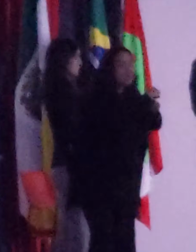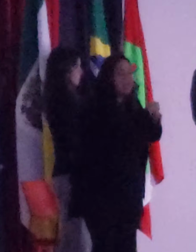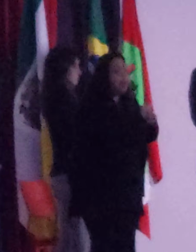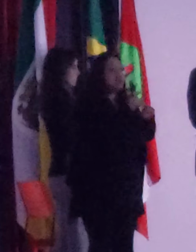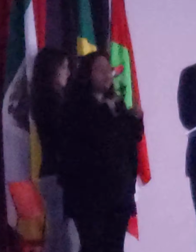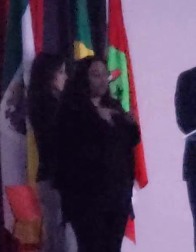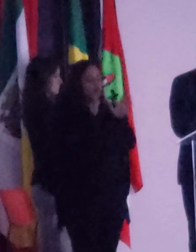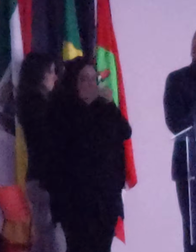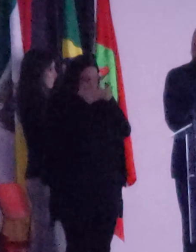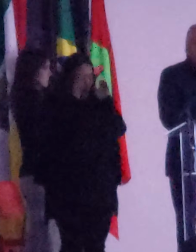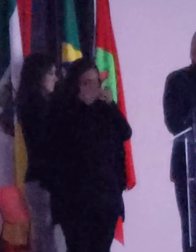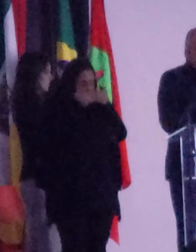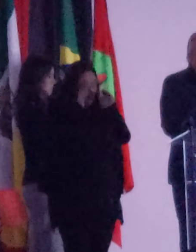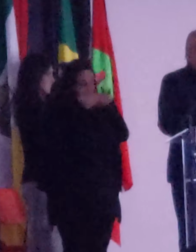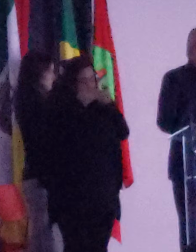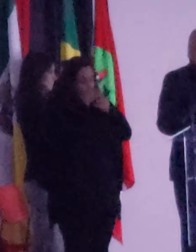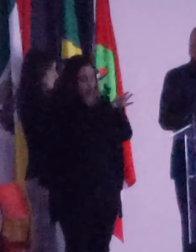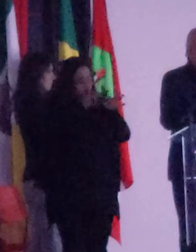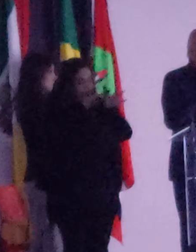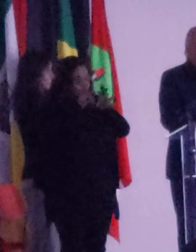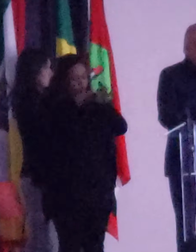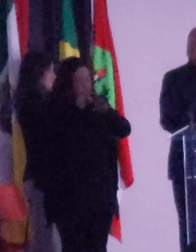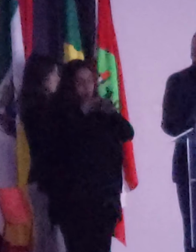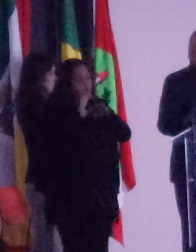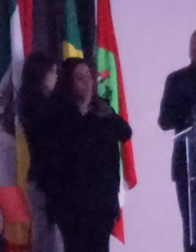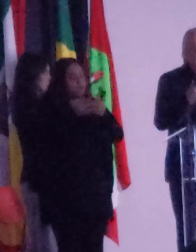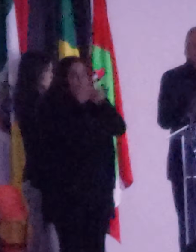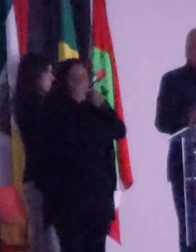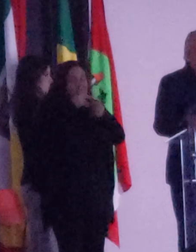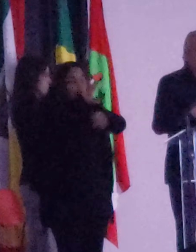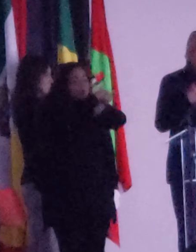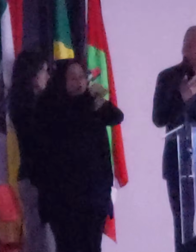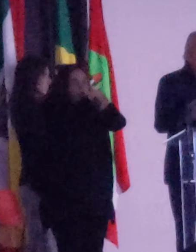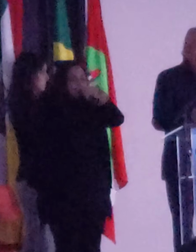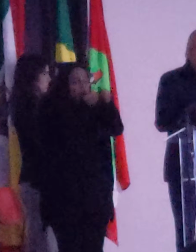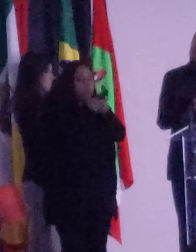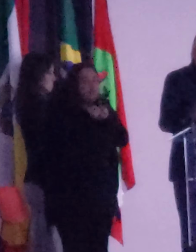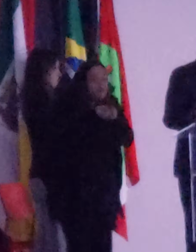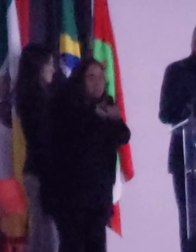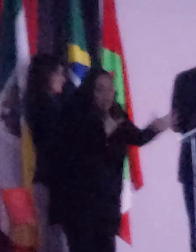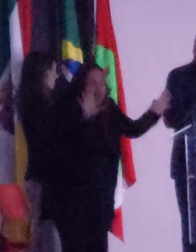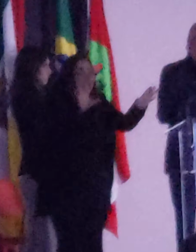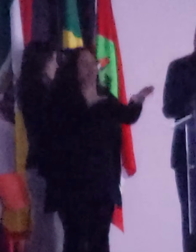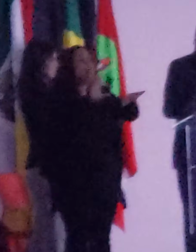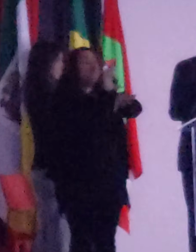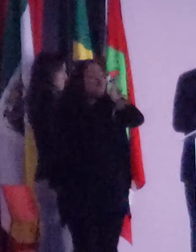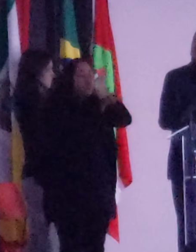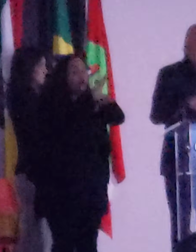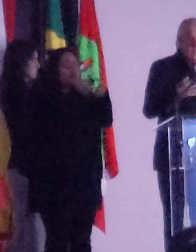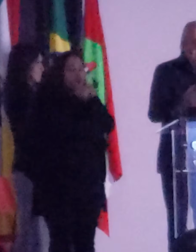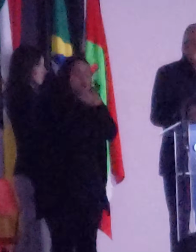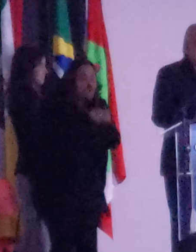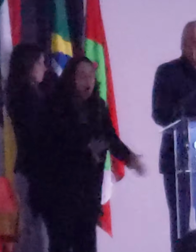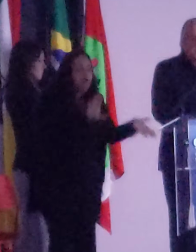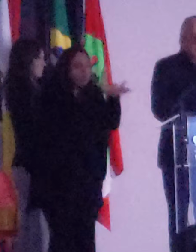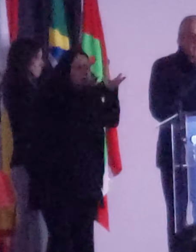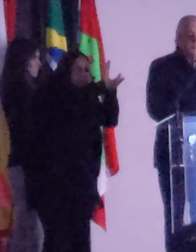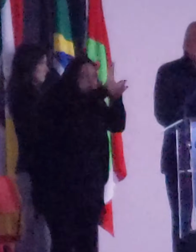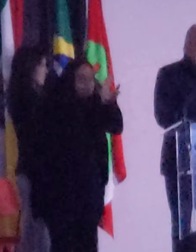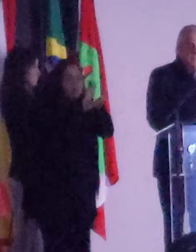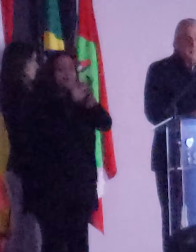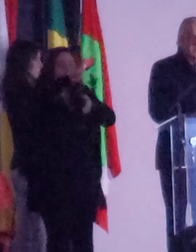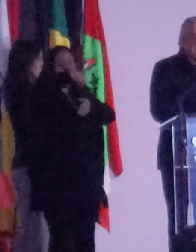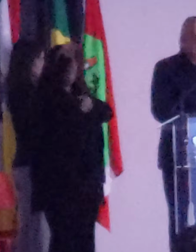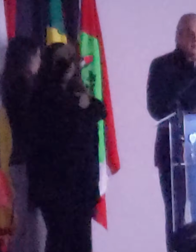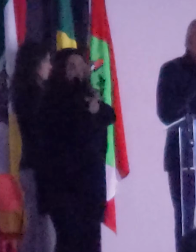na direção da sede e distribuir mais conhecimento, mais cursos, mais recursos, se possível, sempre na